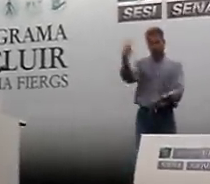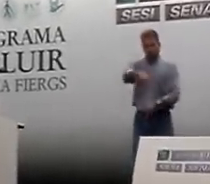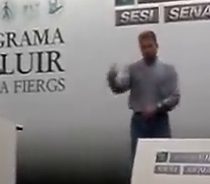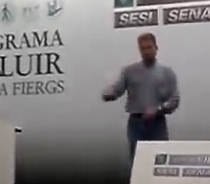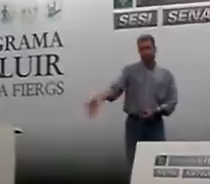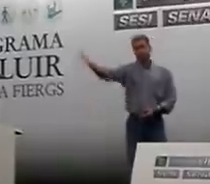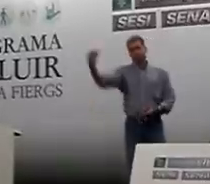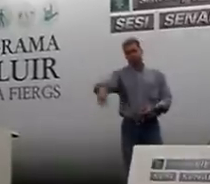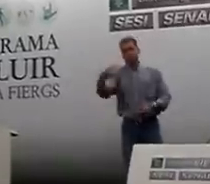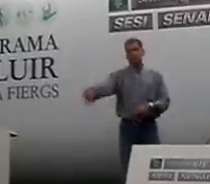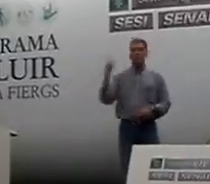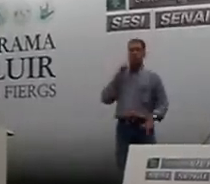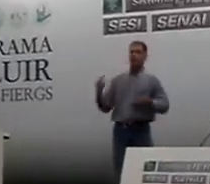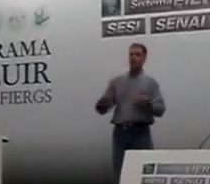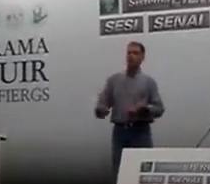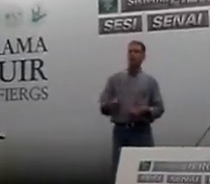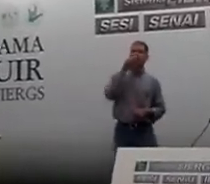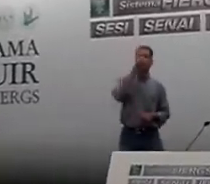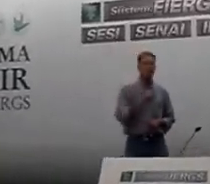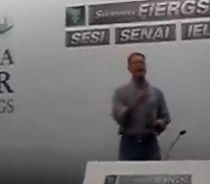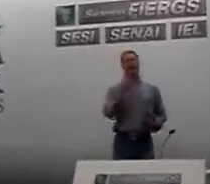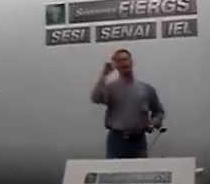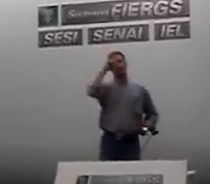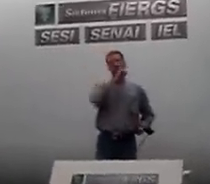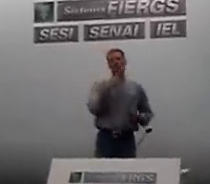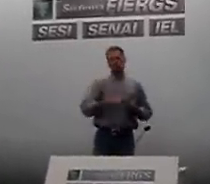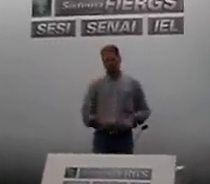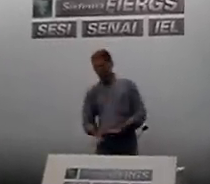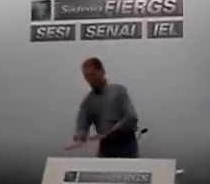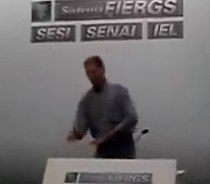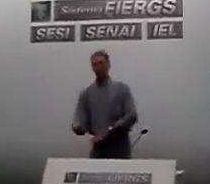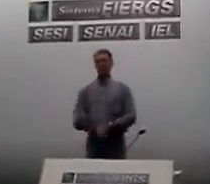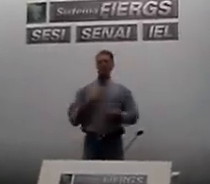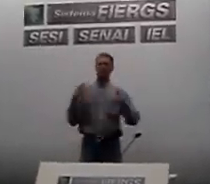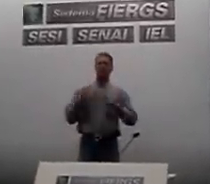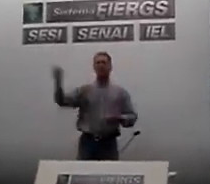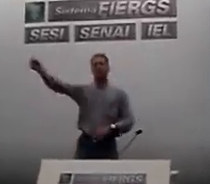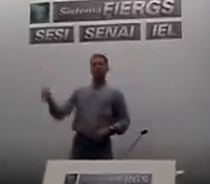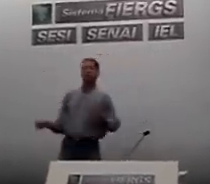muito duro, muito pesado, e os surdos